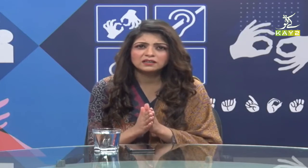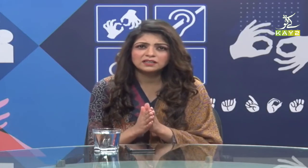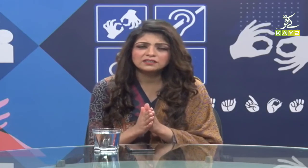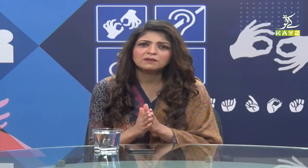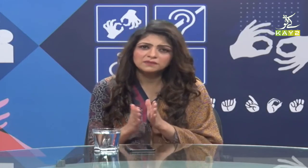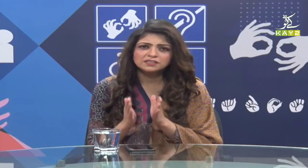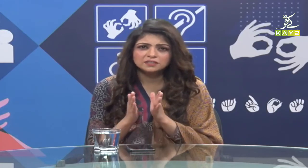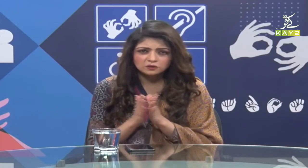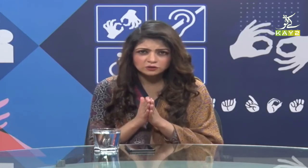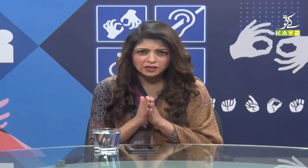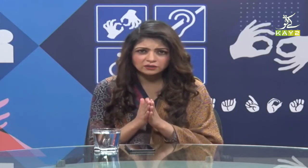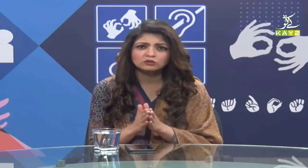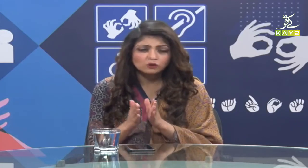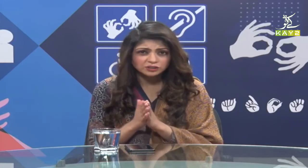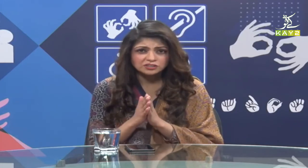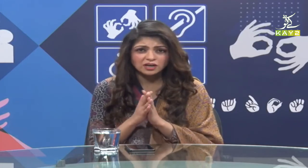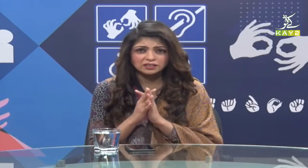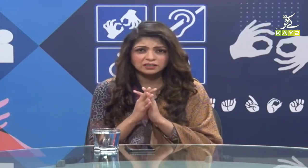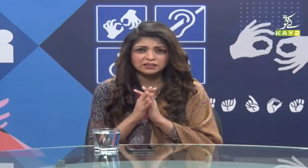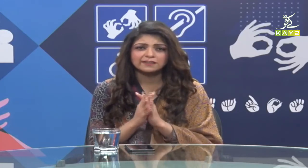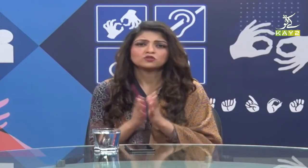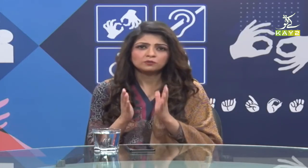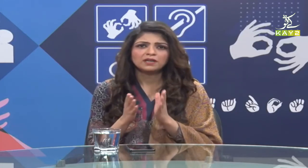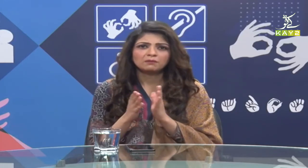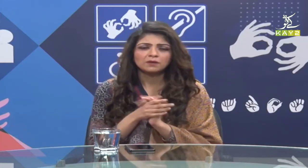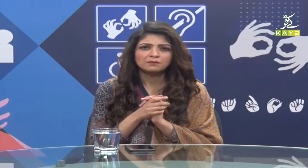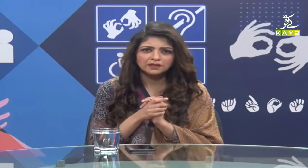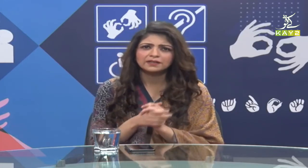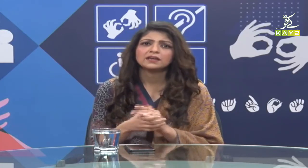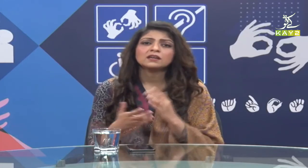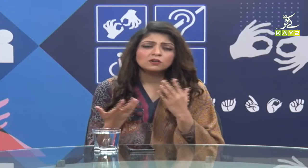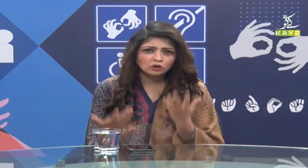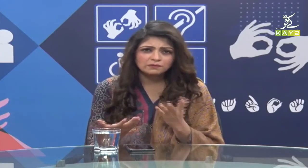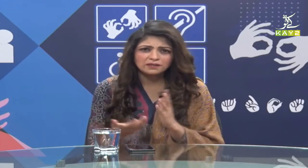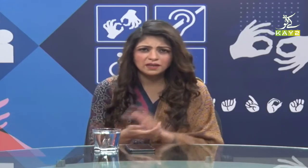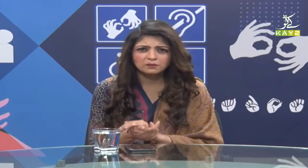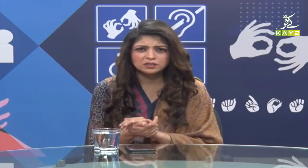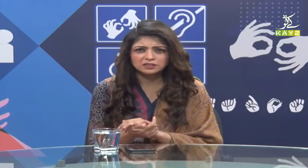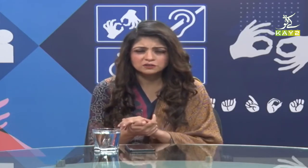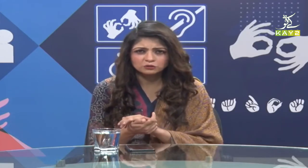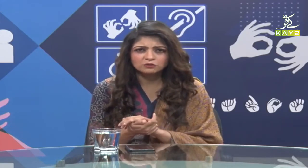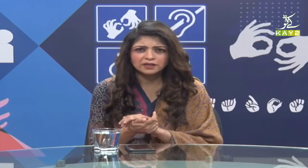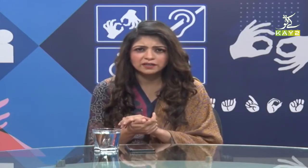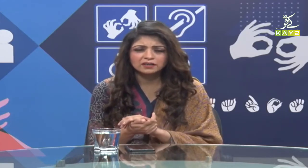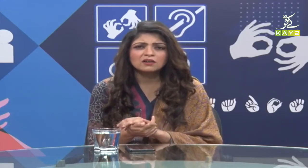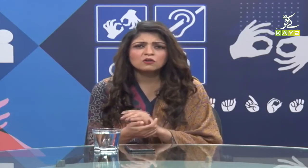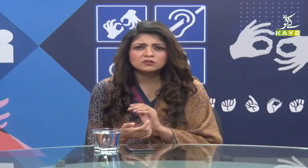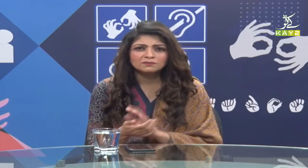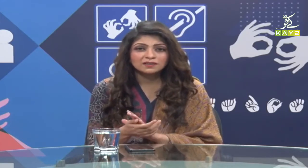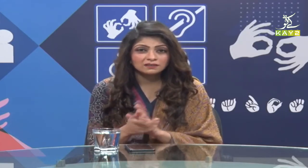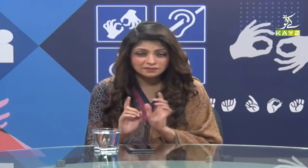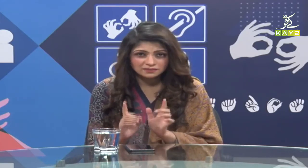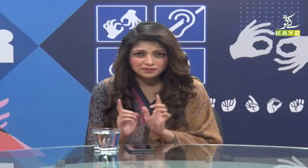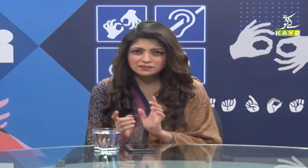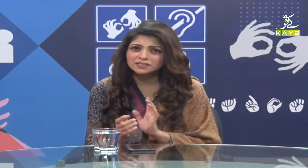नहीं हारनी, अपनी जद्दोजहद और कोशिश जारी रखनी है। जो भी आप काम कर रहे हैं, कोई भी नए प्रोजेक्ट्स शुरू कर रहे हैं,